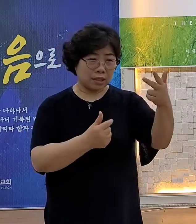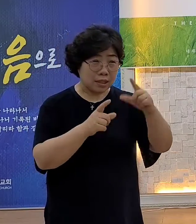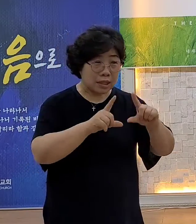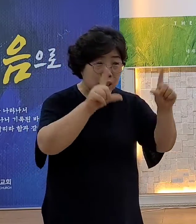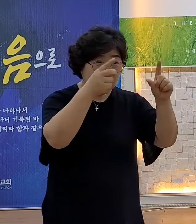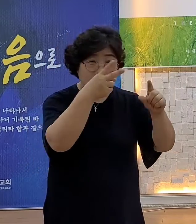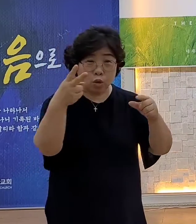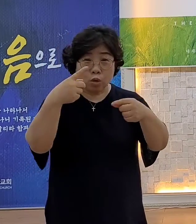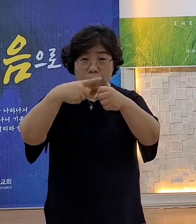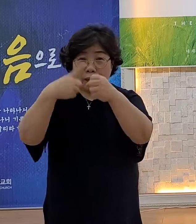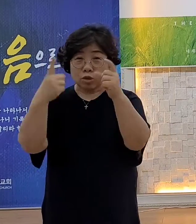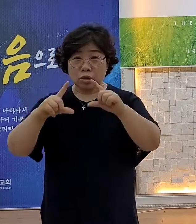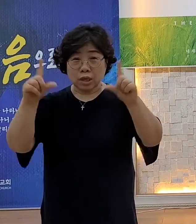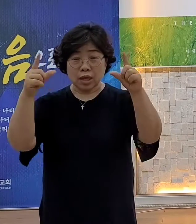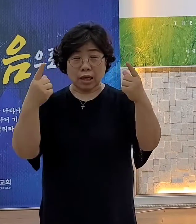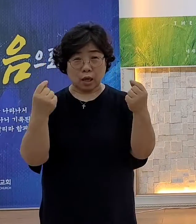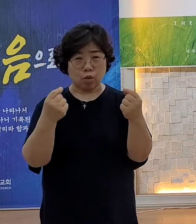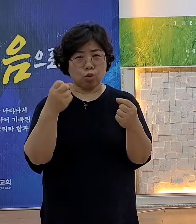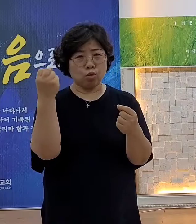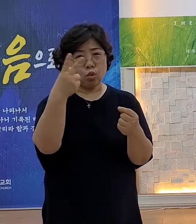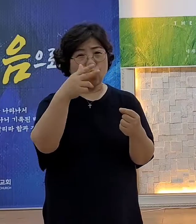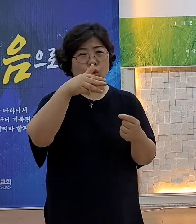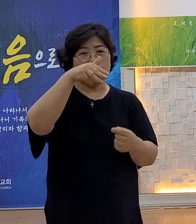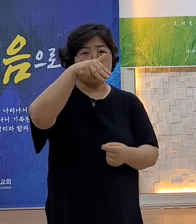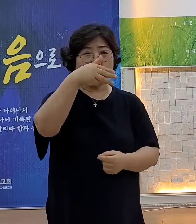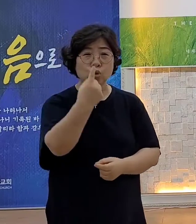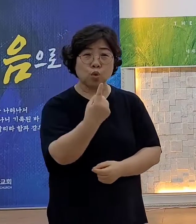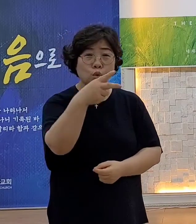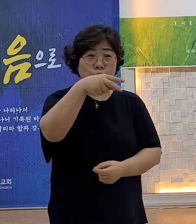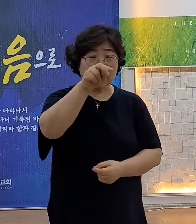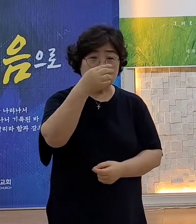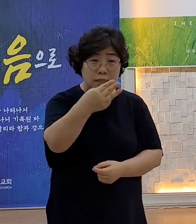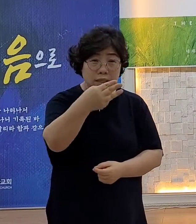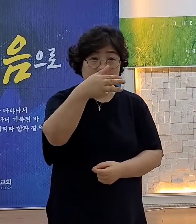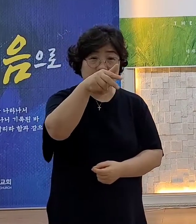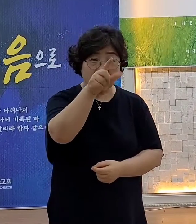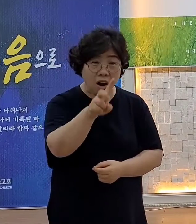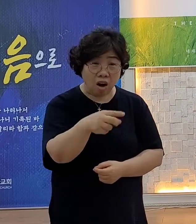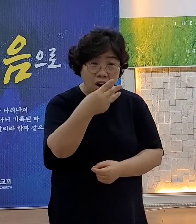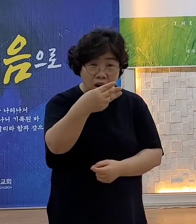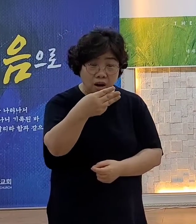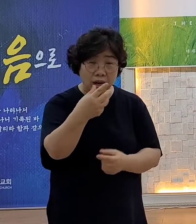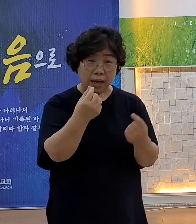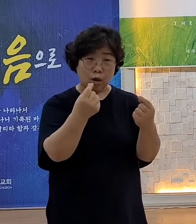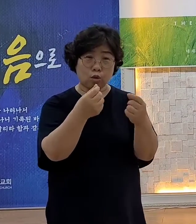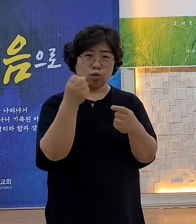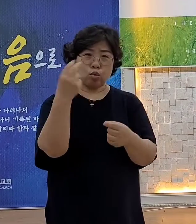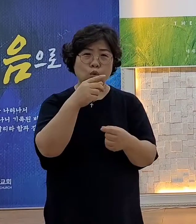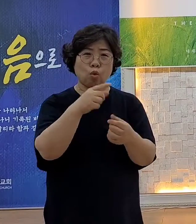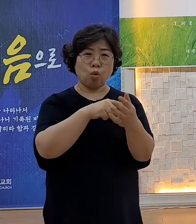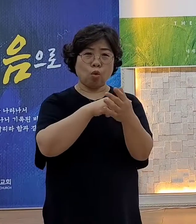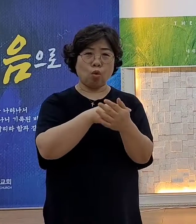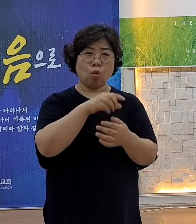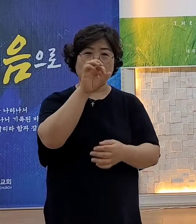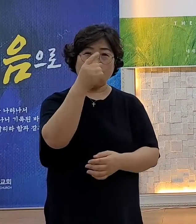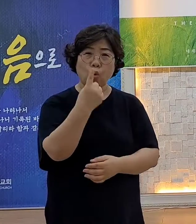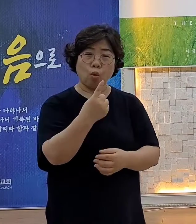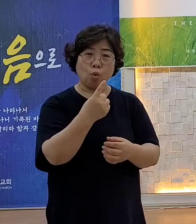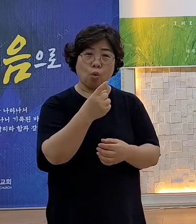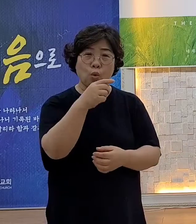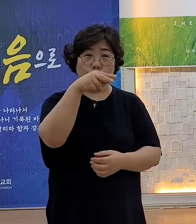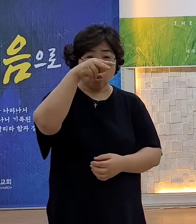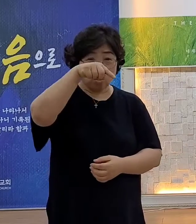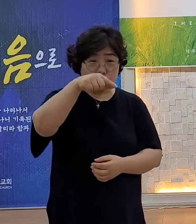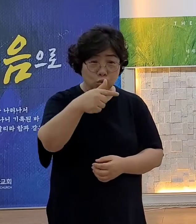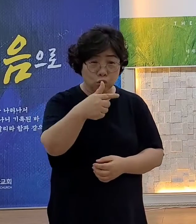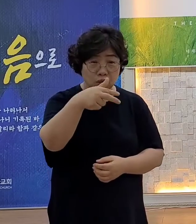이렇게 얘기도 하고요. 또 신약시에는 또 오순절이라 이렇게 말하기도 합니다. 여러분